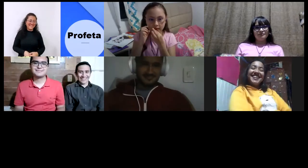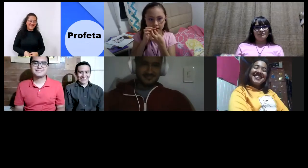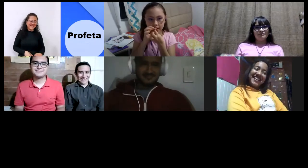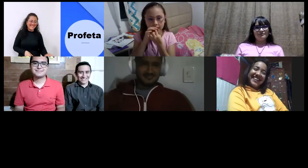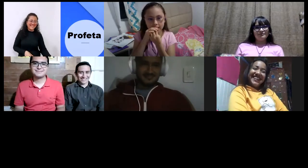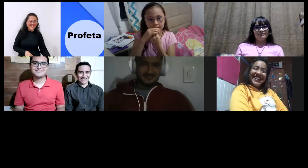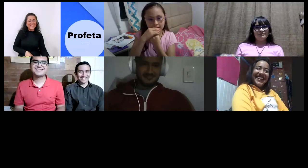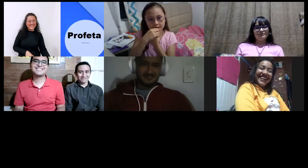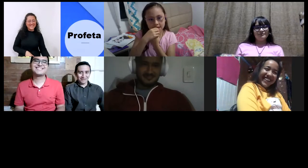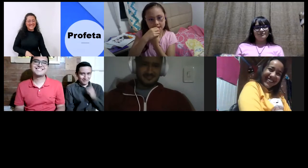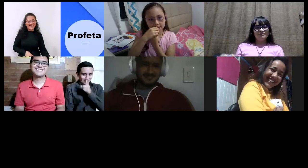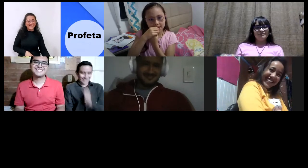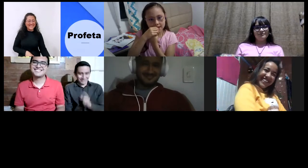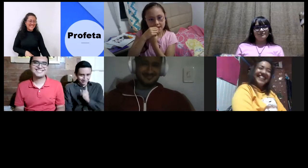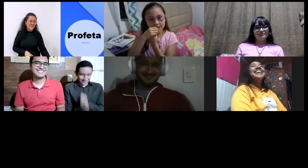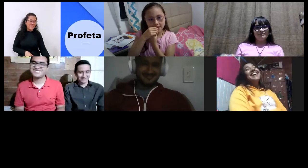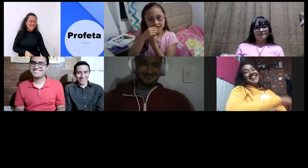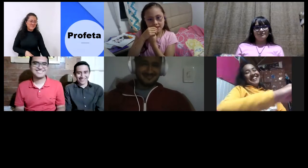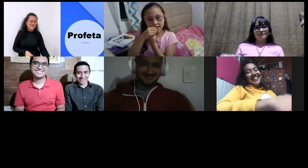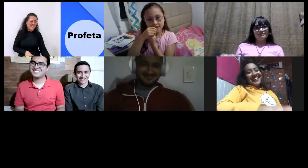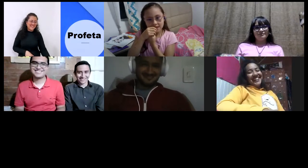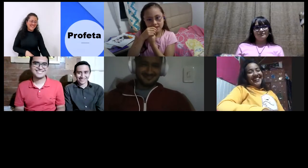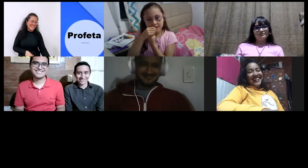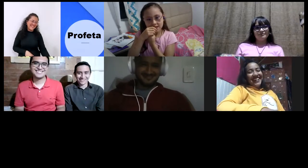Gracias. Bueno, ya lo puedes prometer.